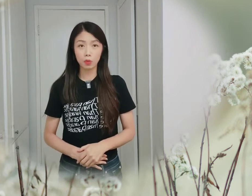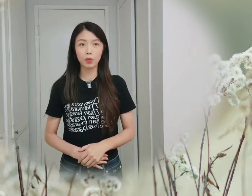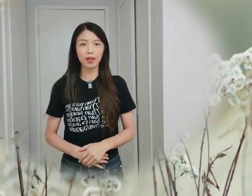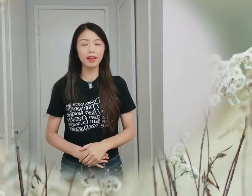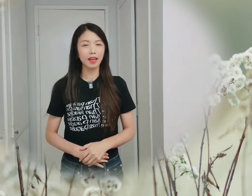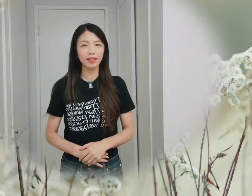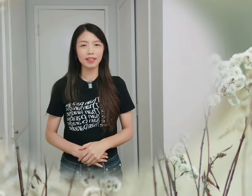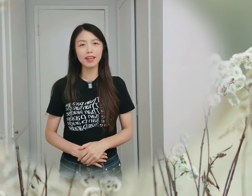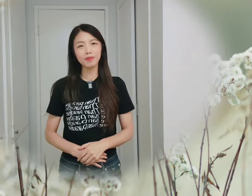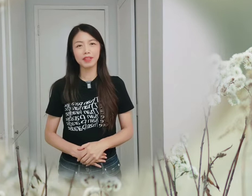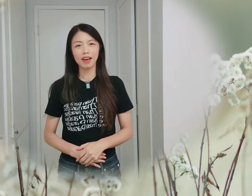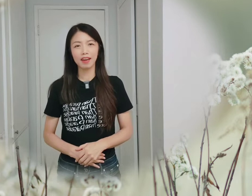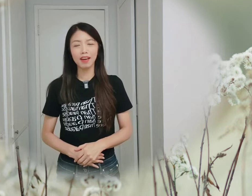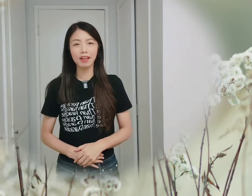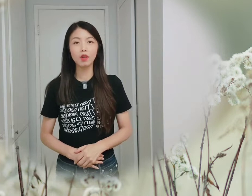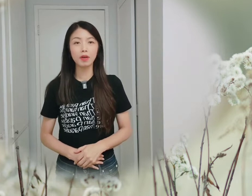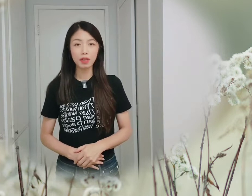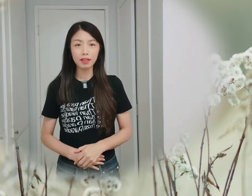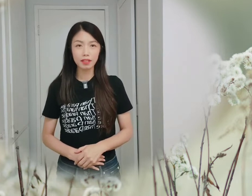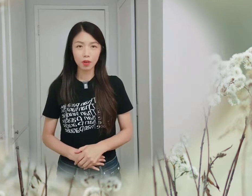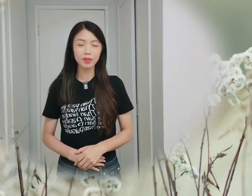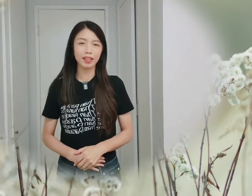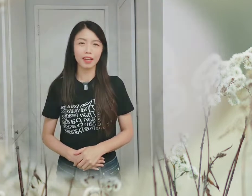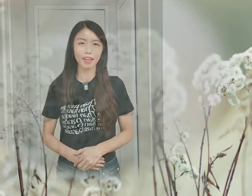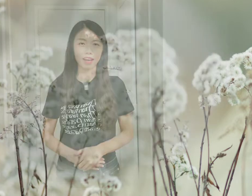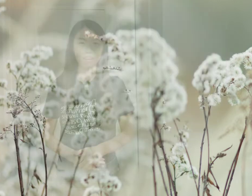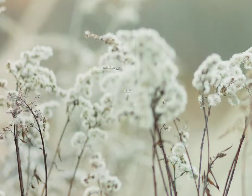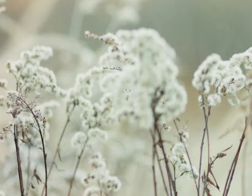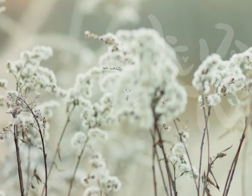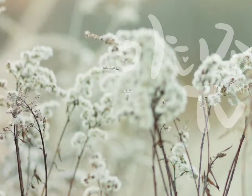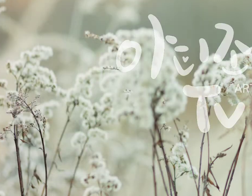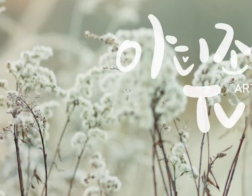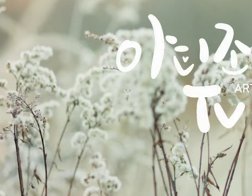사랑의 종소리라는 찬양입니다. 그러면 끝까지 시청 부탁드릴게요.